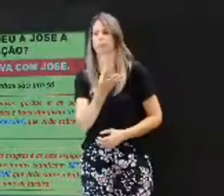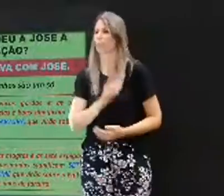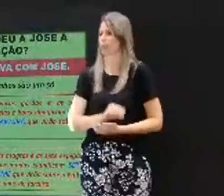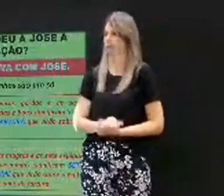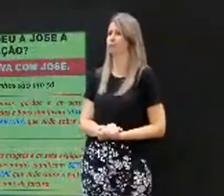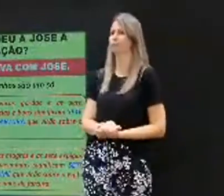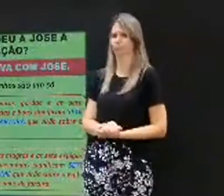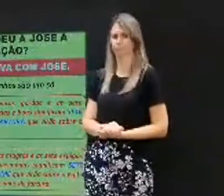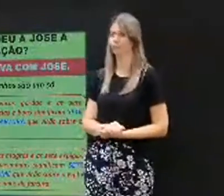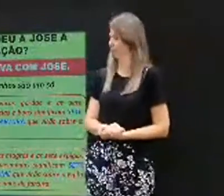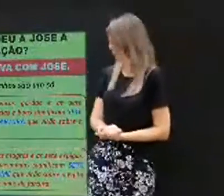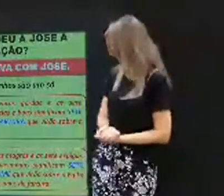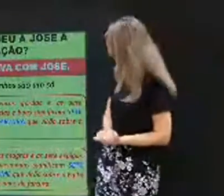vacas saudáveis mesmo.